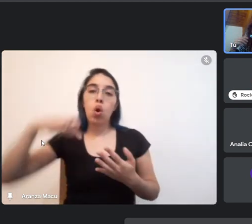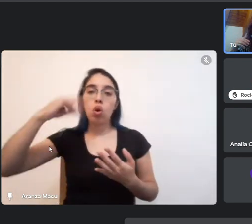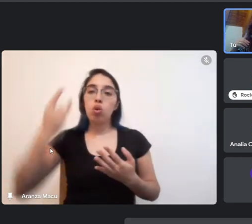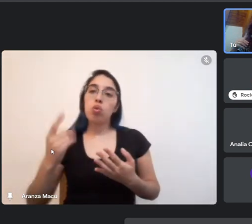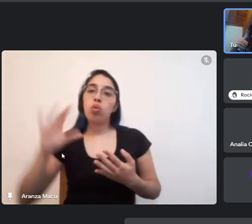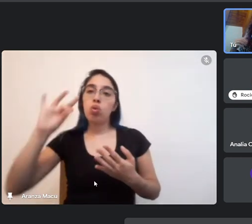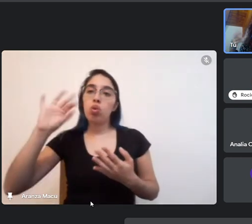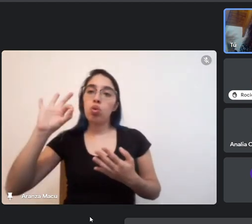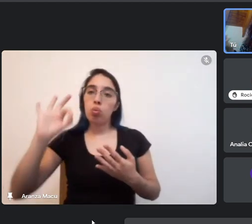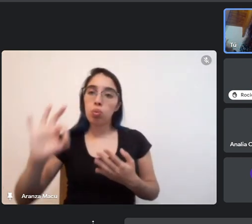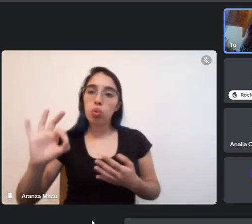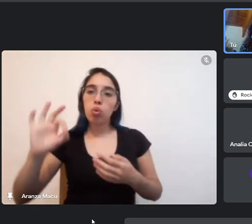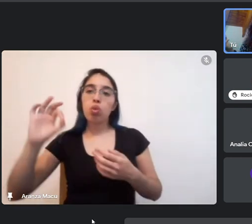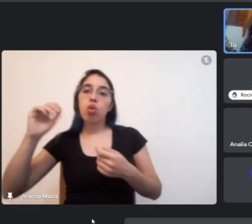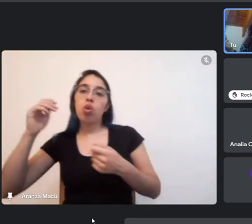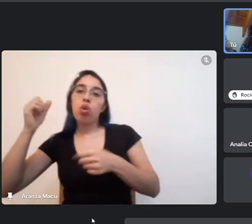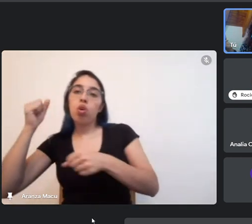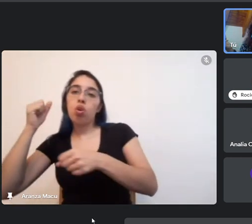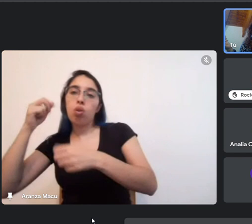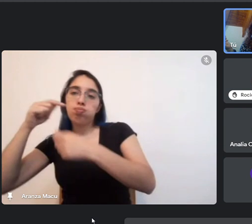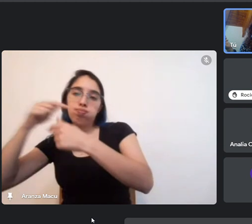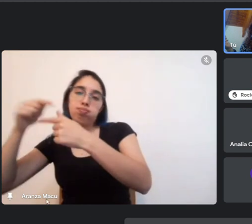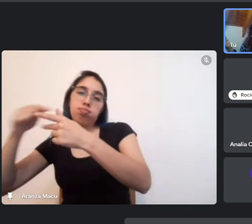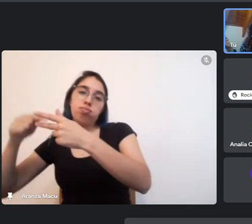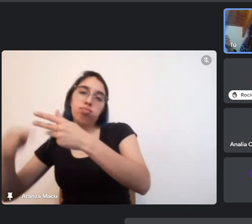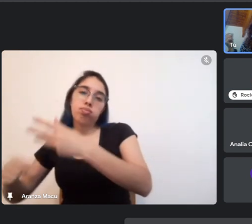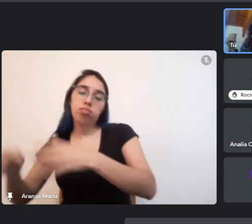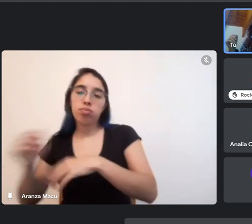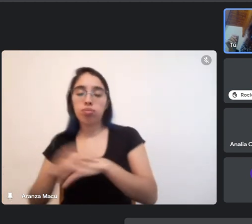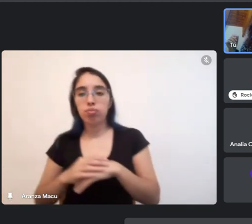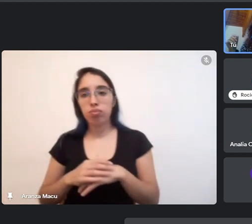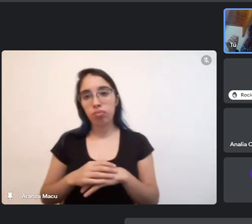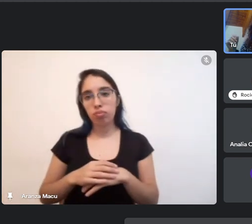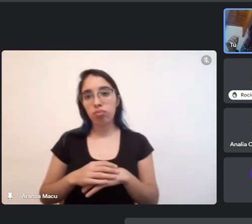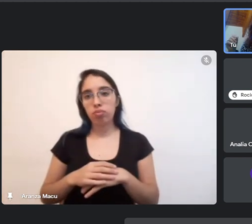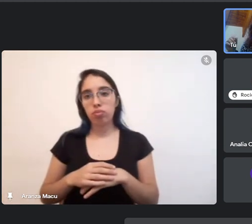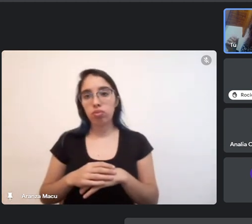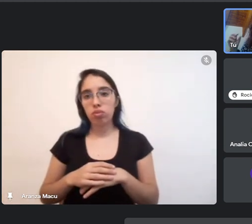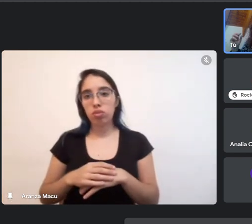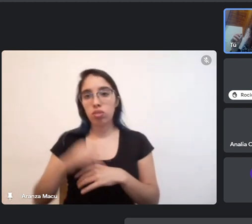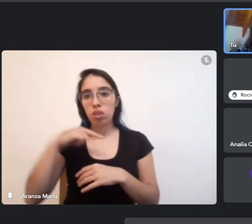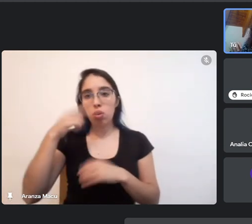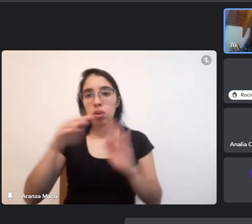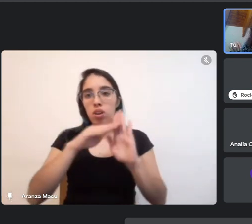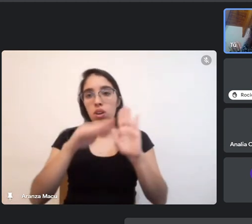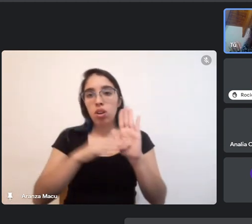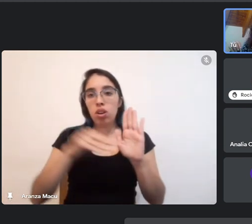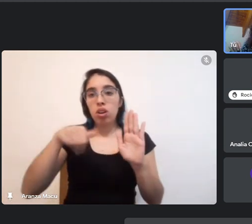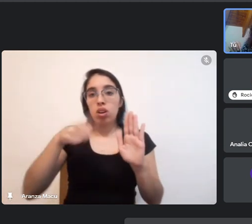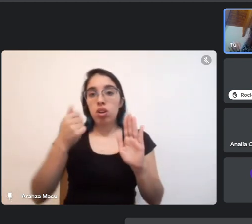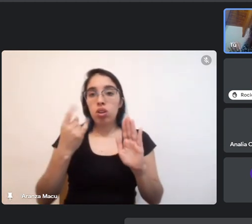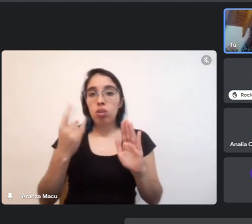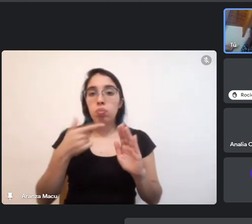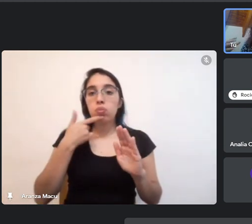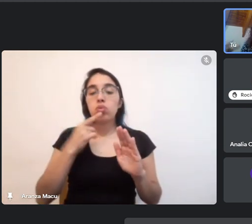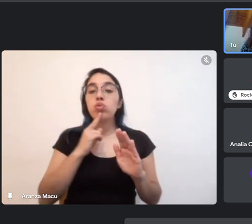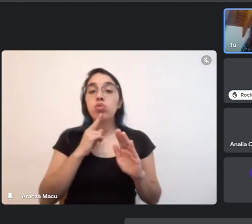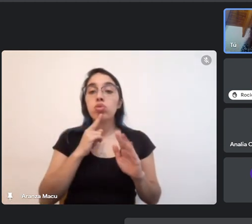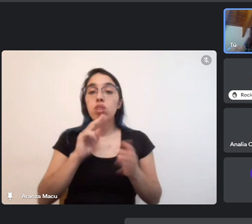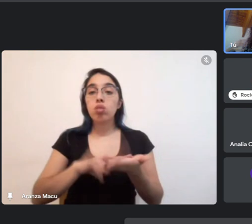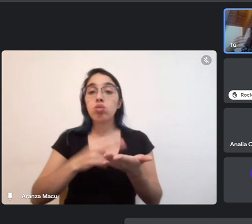ofrecer, ¿sí? En pasado. El must es debe,